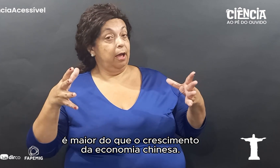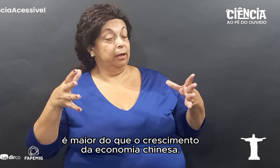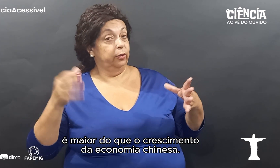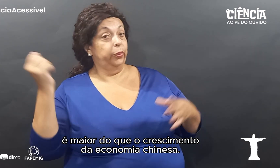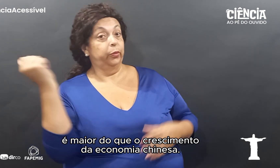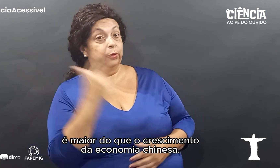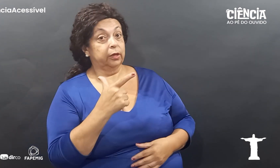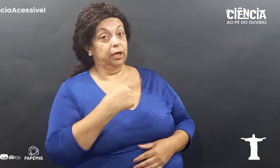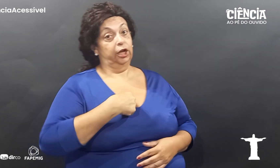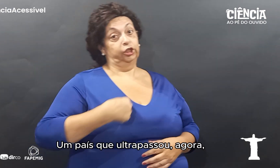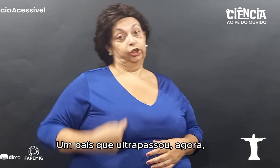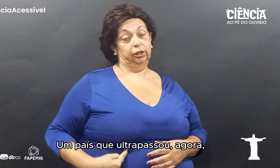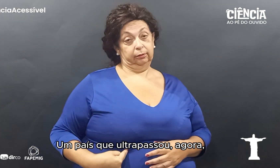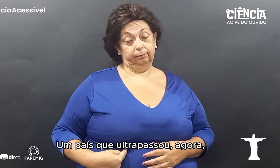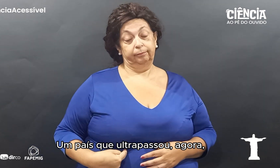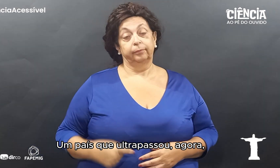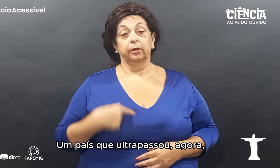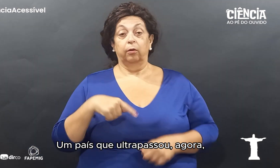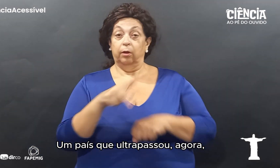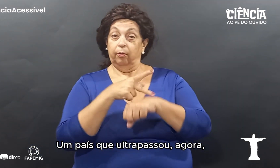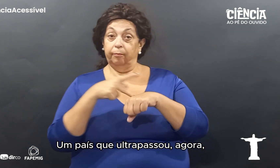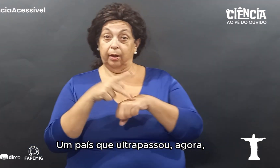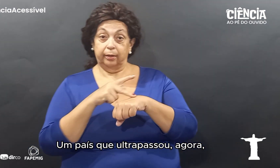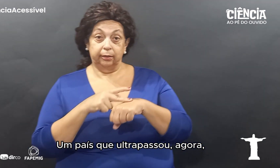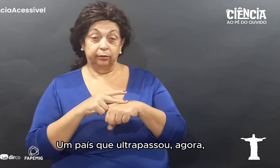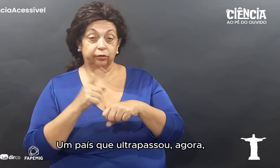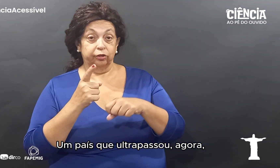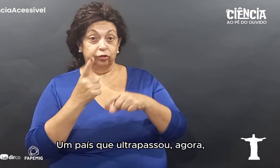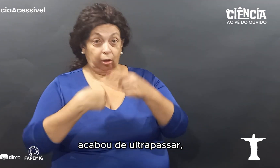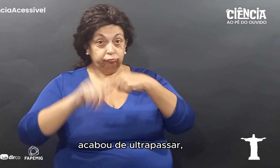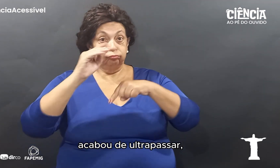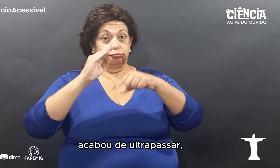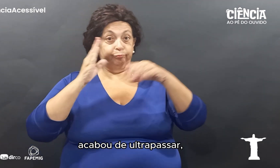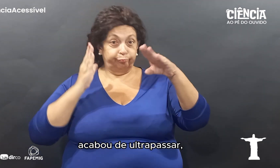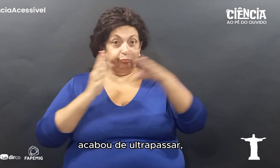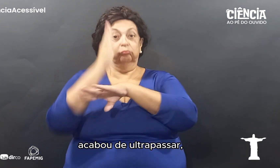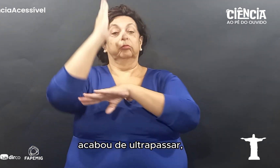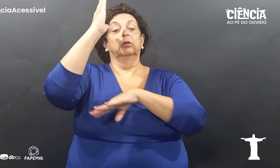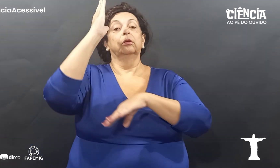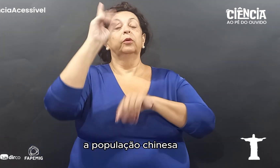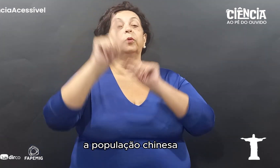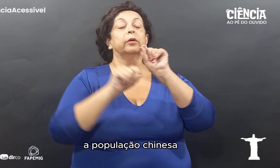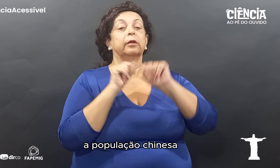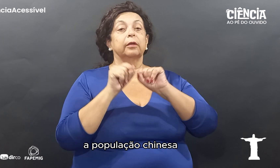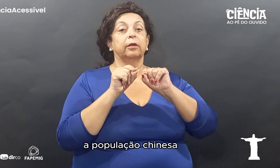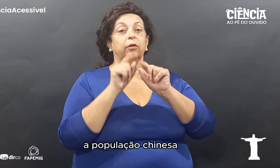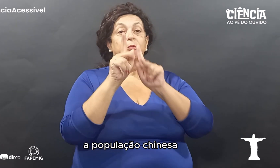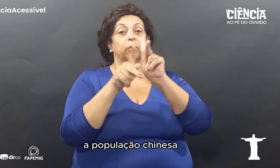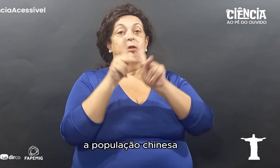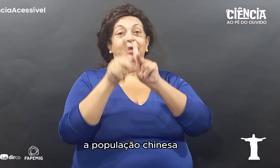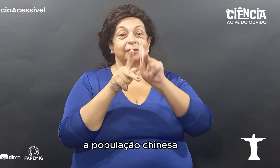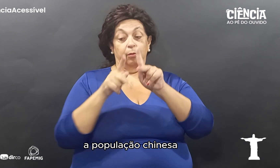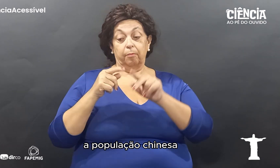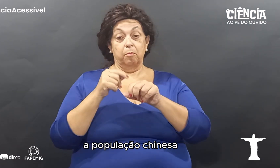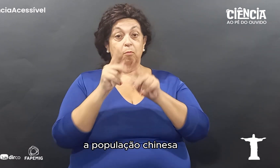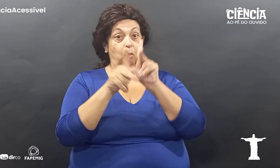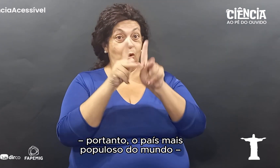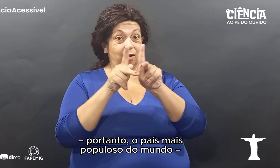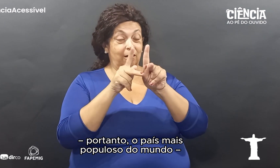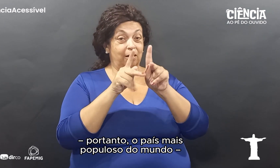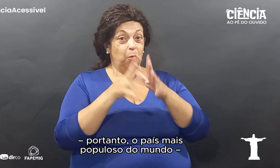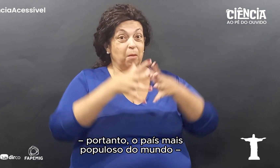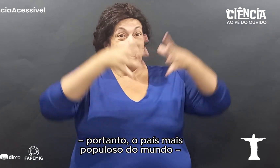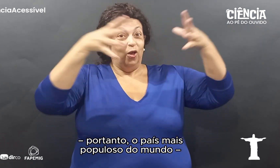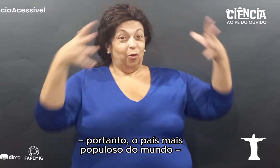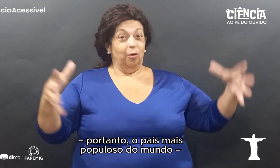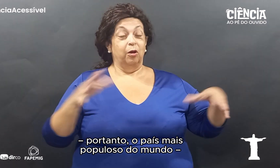crescimento da economia chinesa. Um país que ultrapassou agora, né, acabou de ultrapassar a população chinesa,